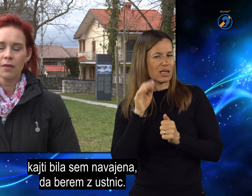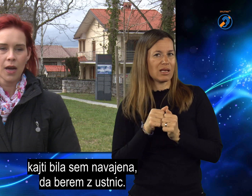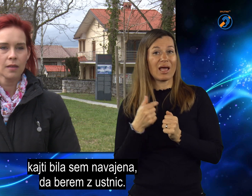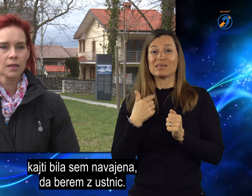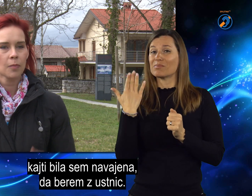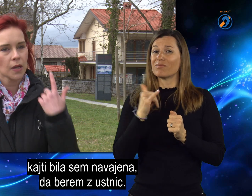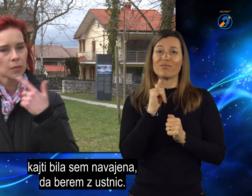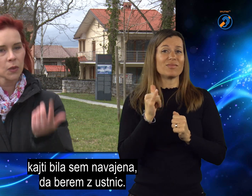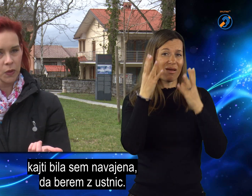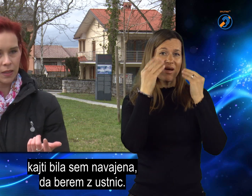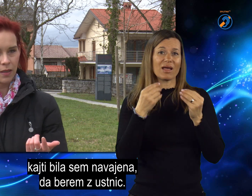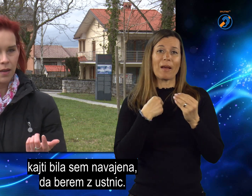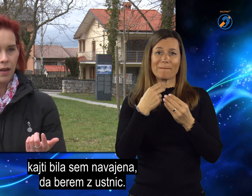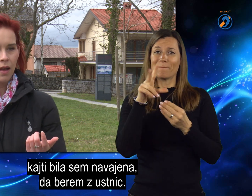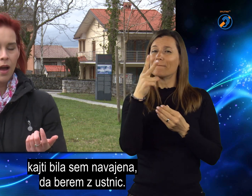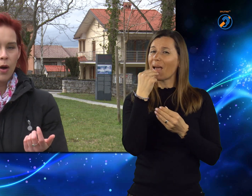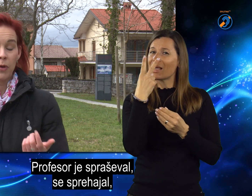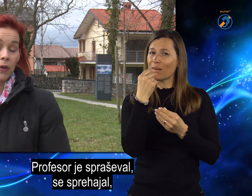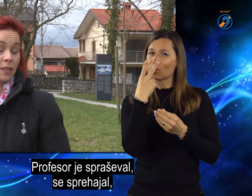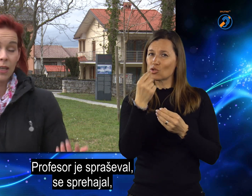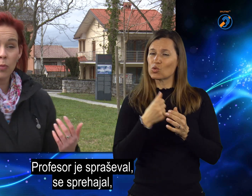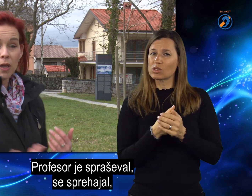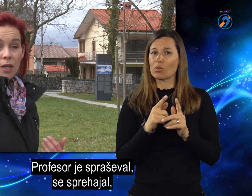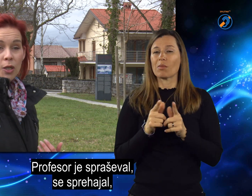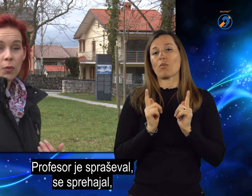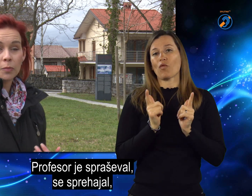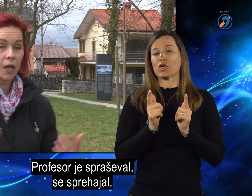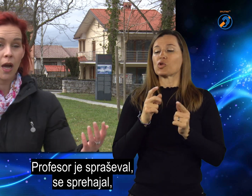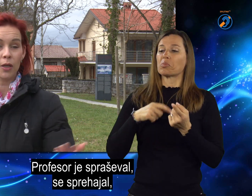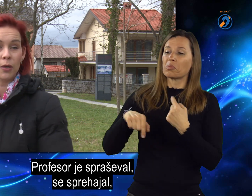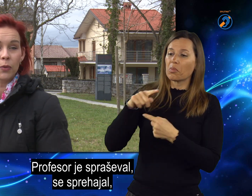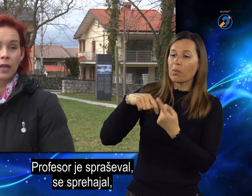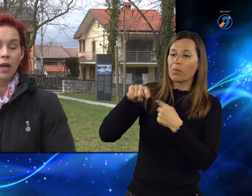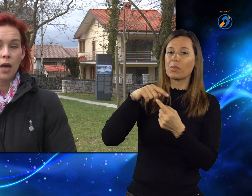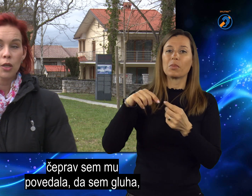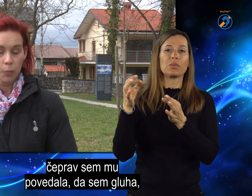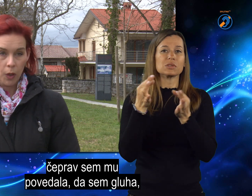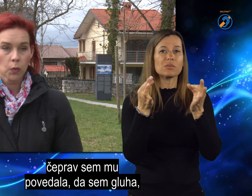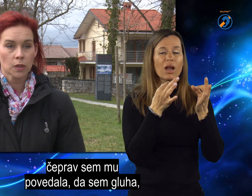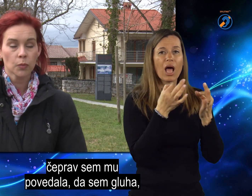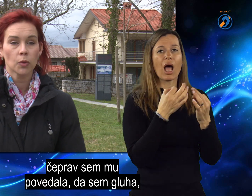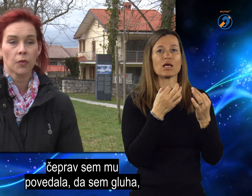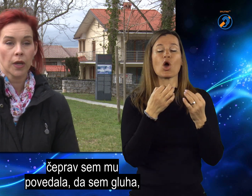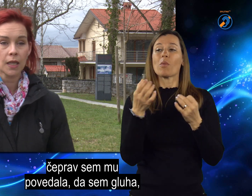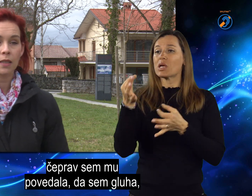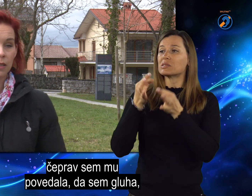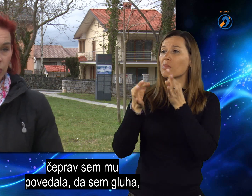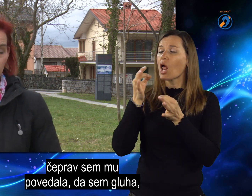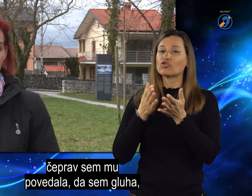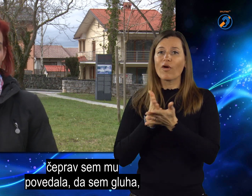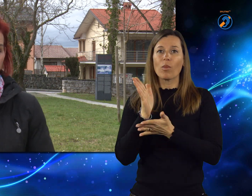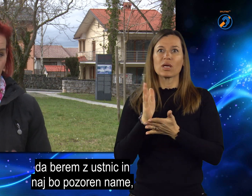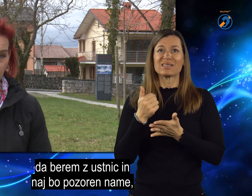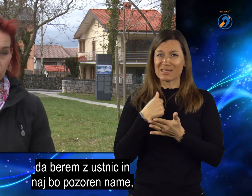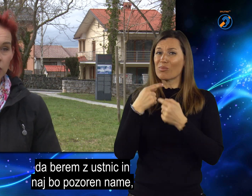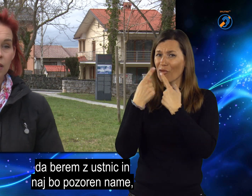sem prav navajena, da berem z ust. Profesor se je vprašal, sprehajal, še prav sem mu povedala, da sem